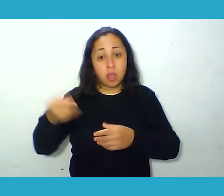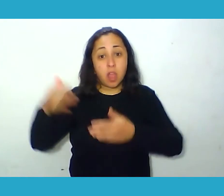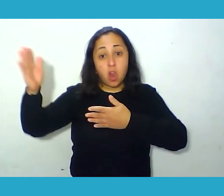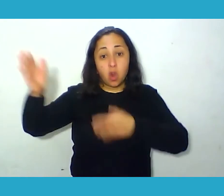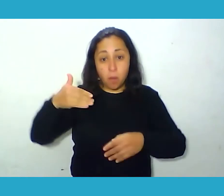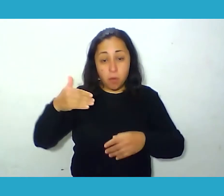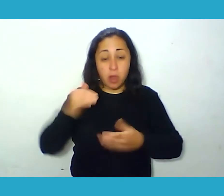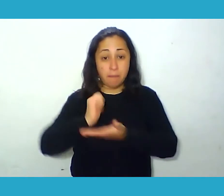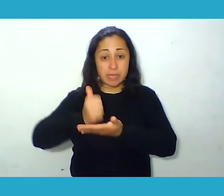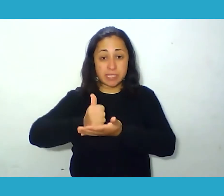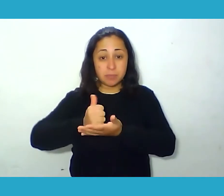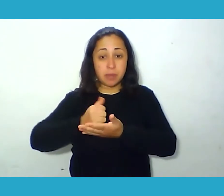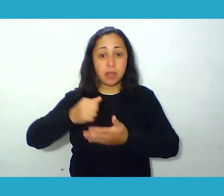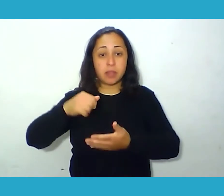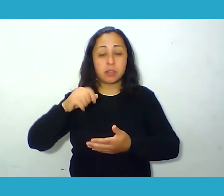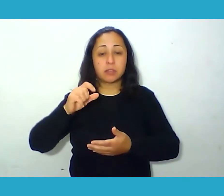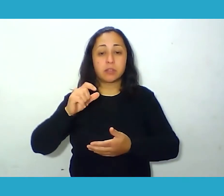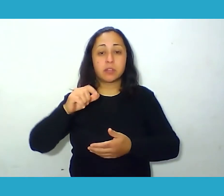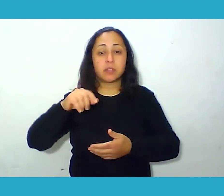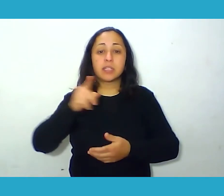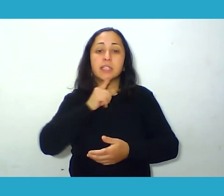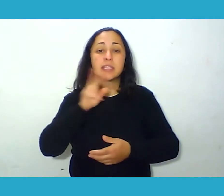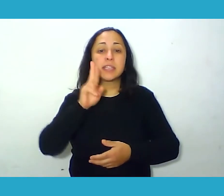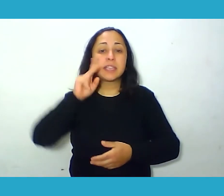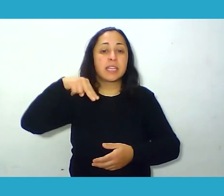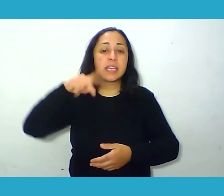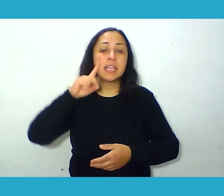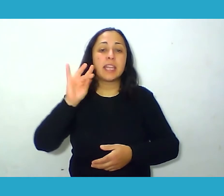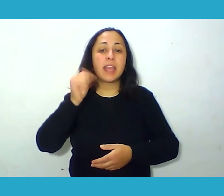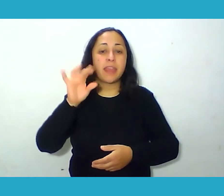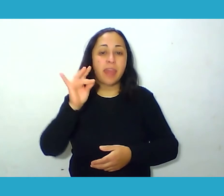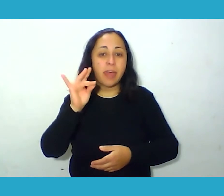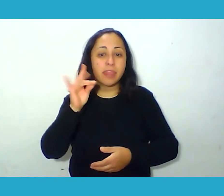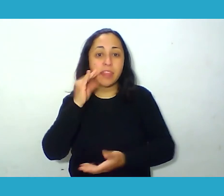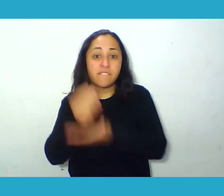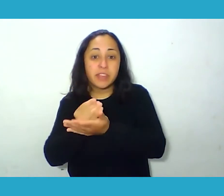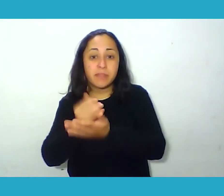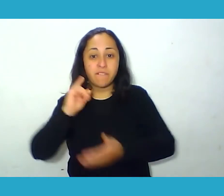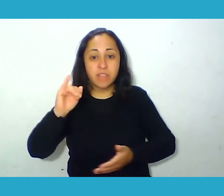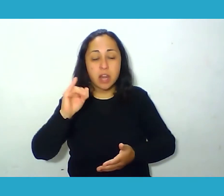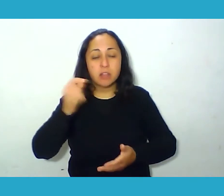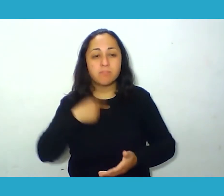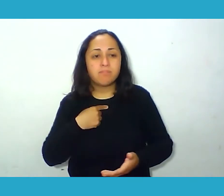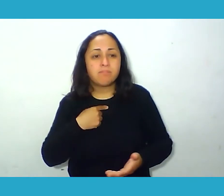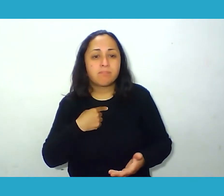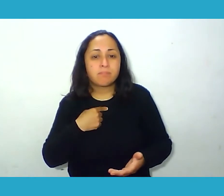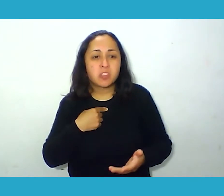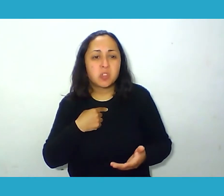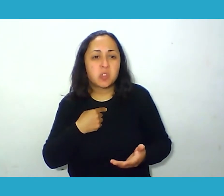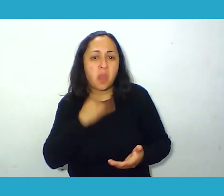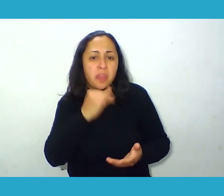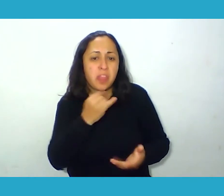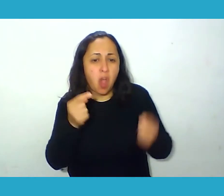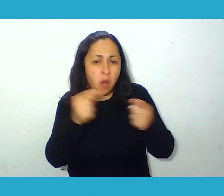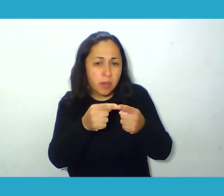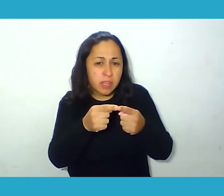se la convoca a participar a la señora Cornavaca María Trinidad, quien dice ser vecina de Violet Macé. Se presenta y declara que el objetivo de esta audiencia es evaluar